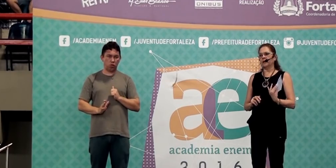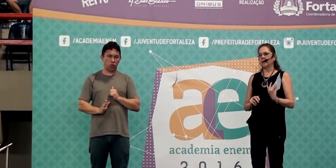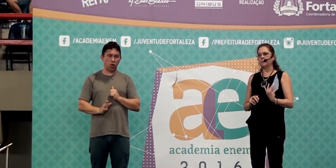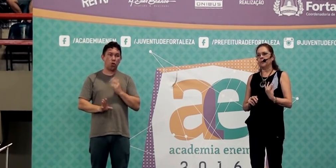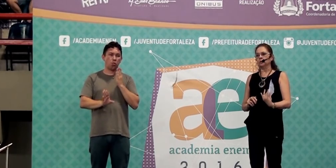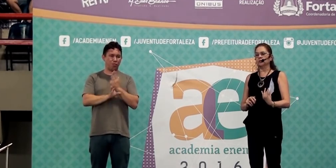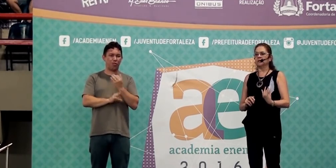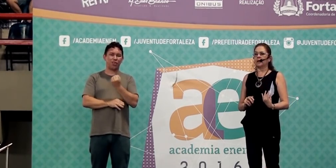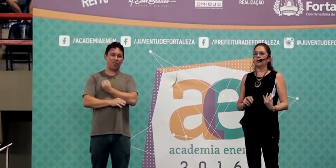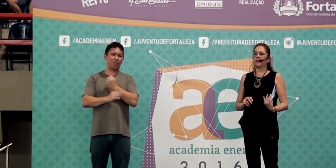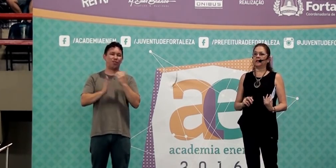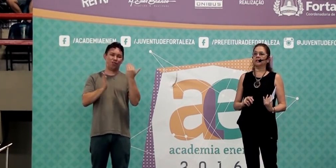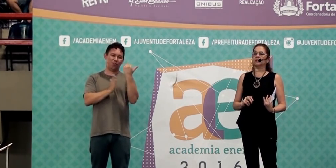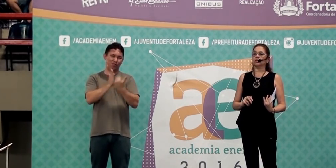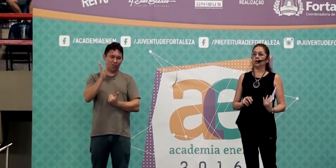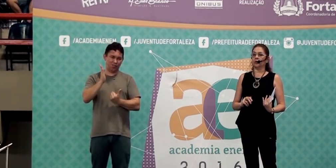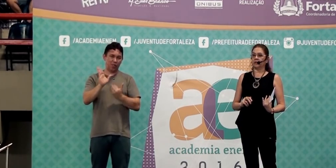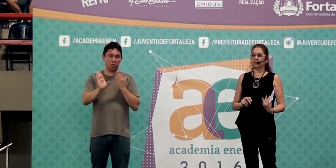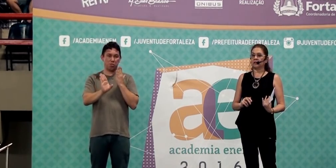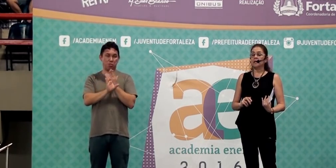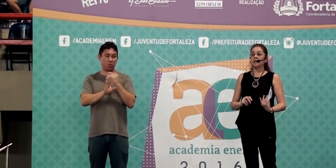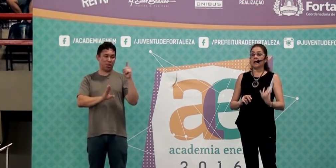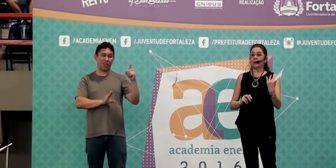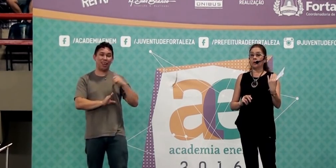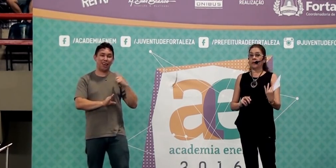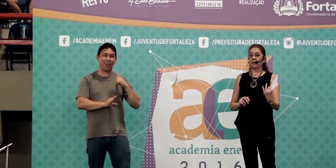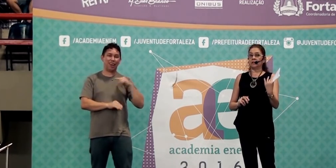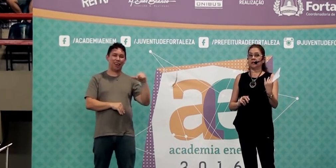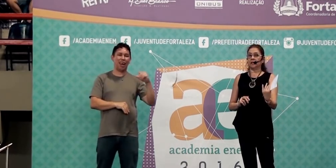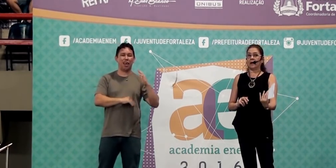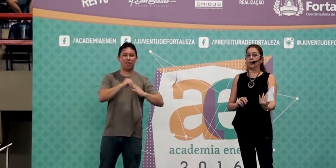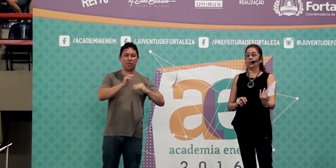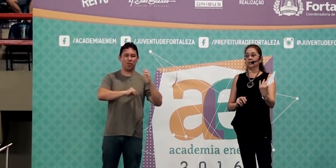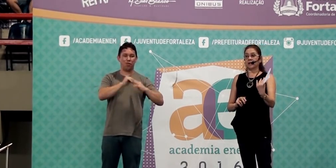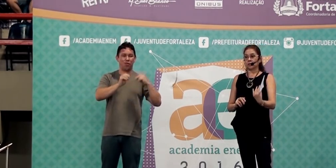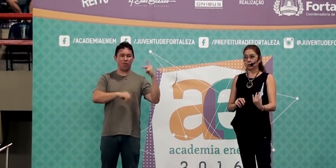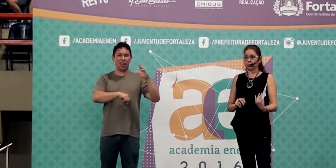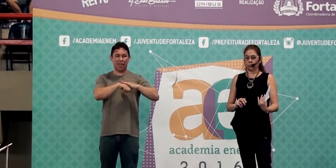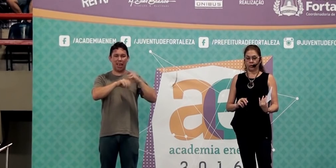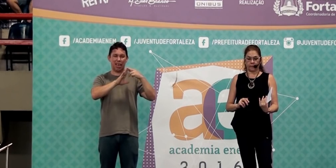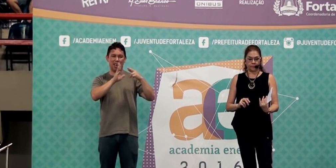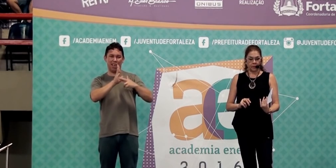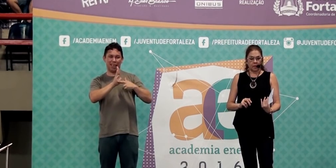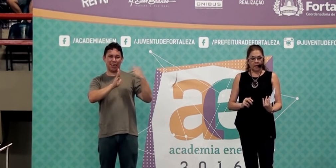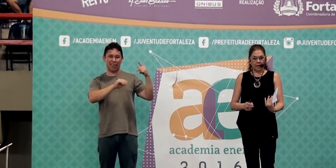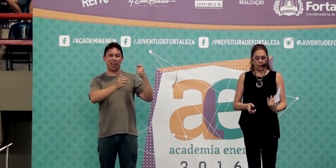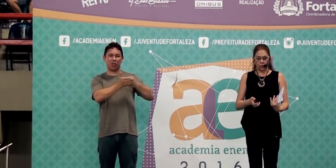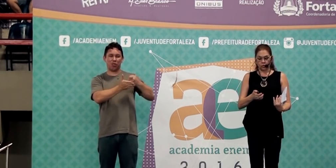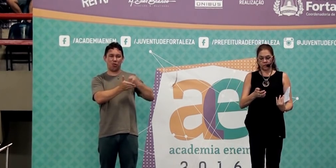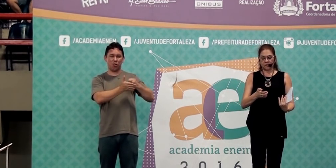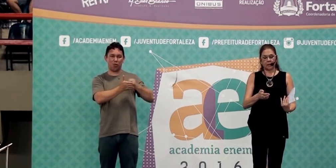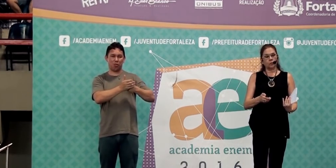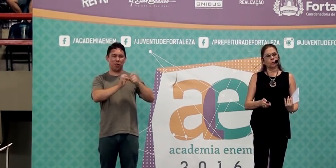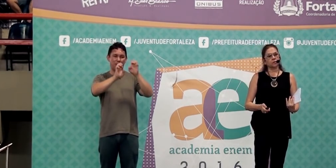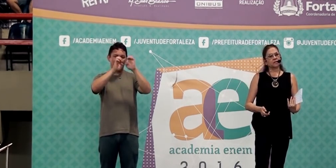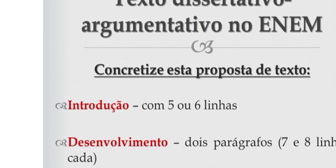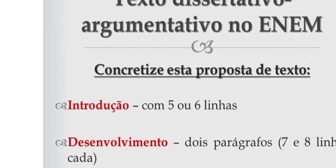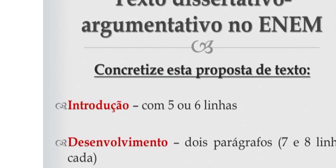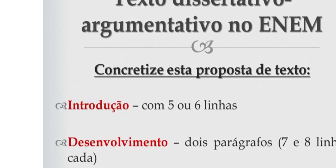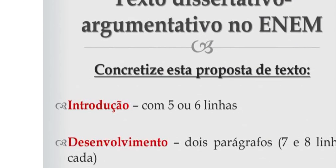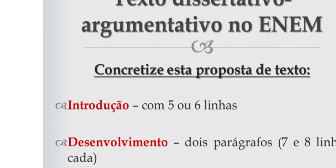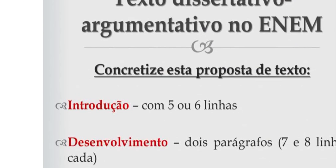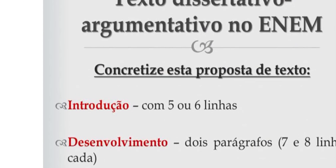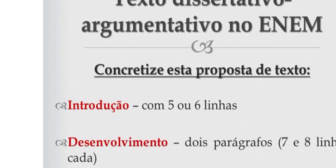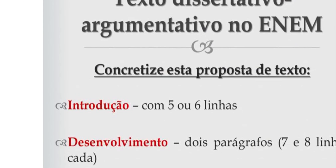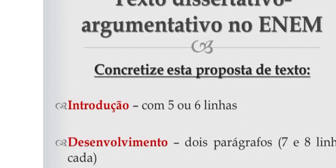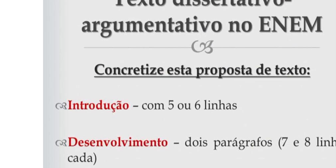que eu vou perder pontos na competência 2, que é a competência que dá conta da estrutura. E a conclusão com